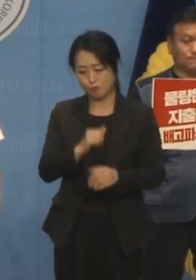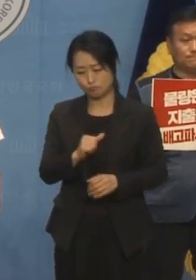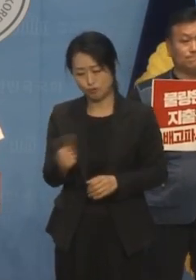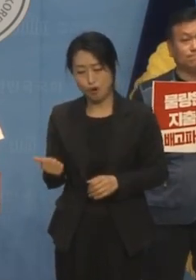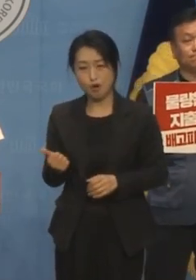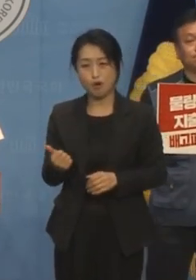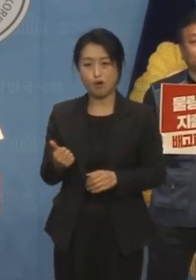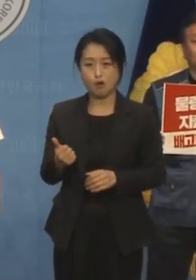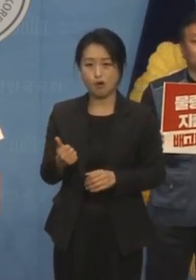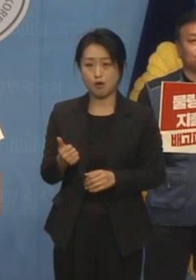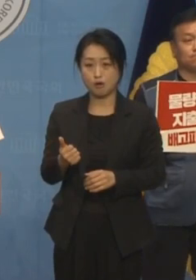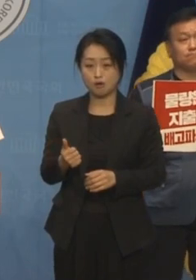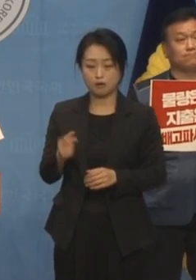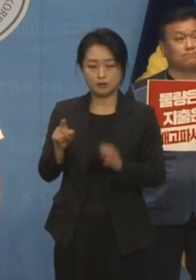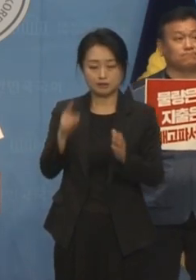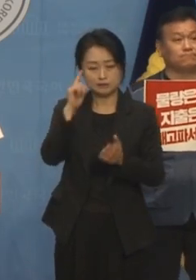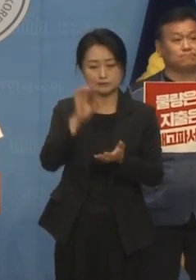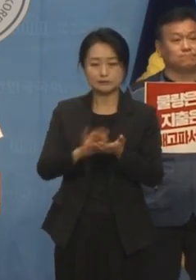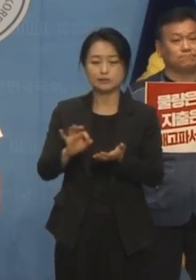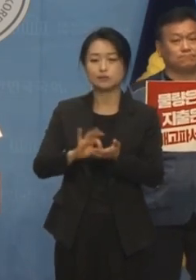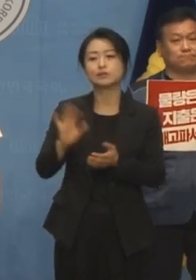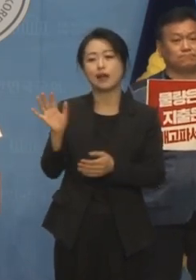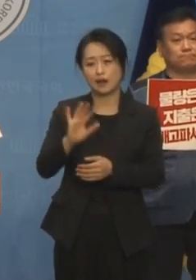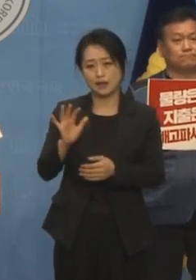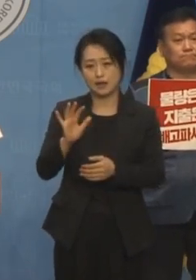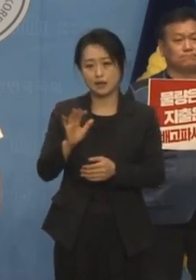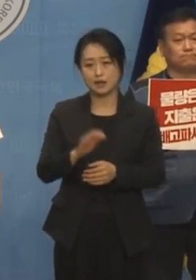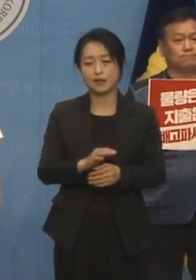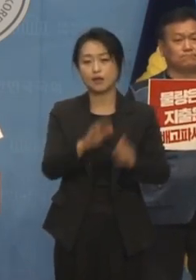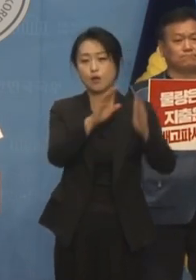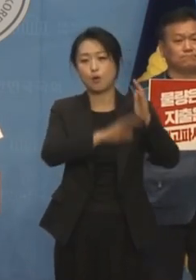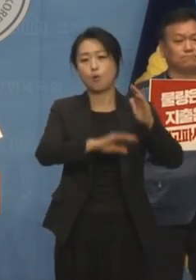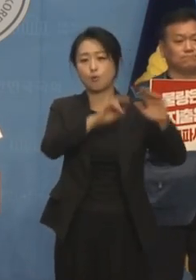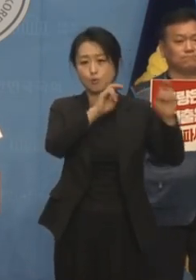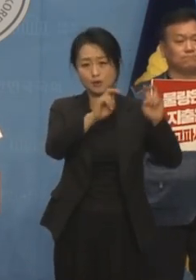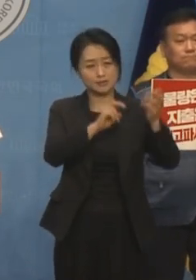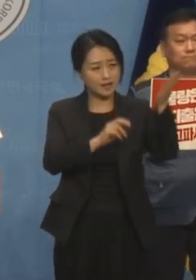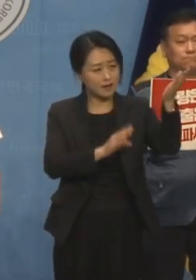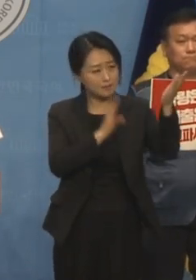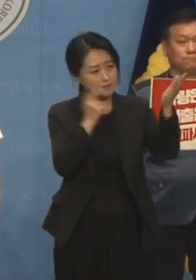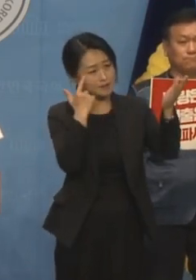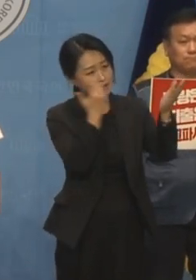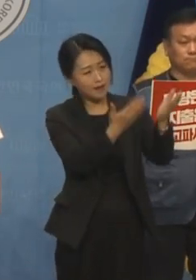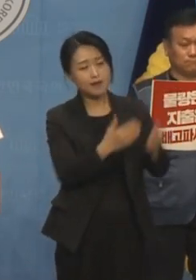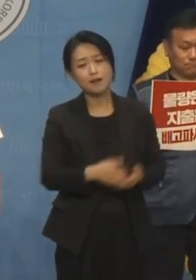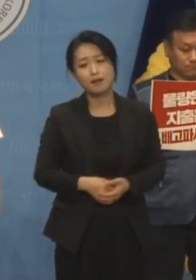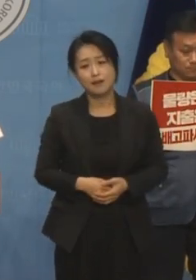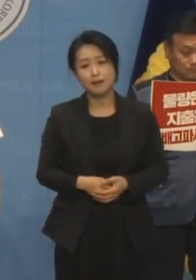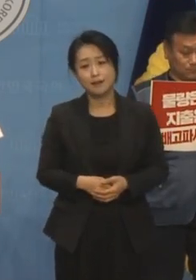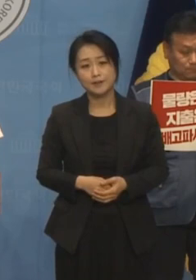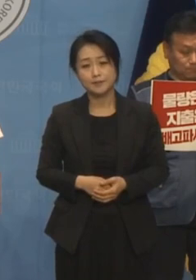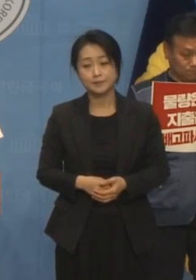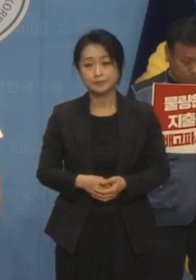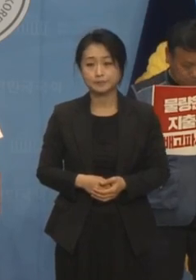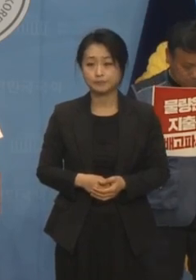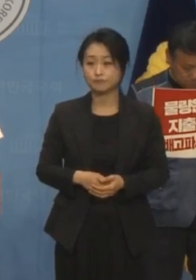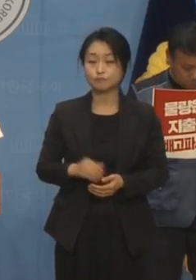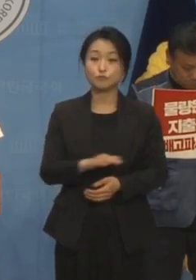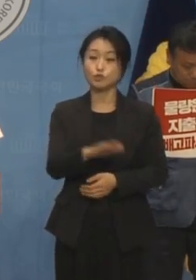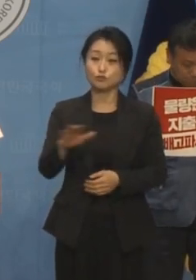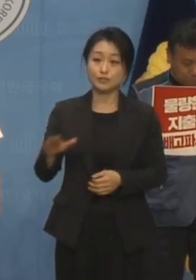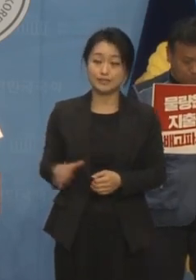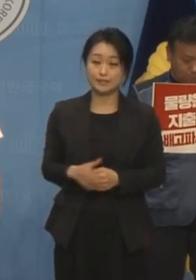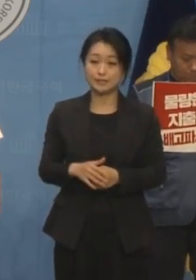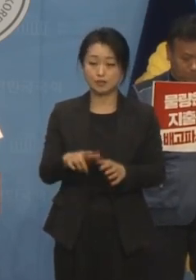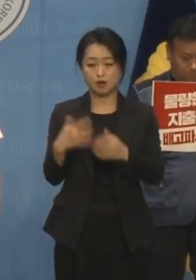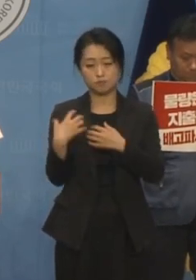말든 신경도 안 쓰는 게 국가 공공기관의 정책인지 묻고 싶습니다. 우리는 더 이상